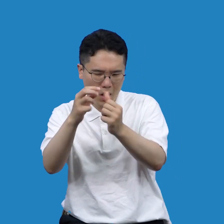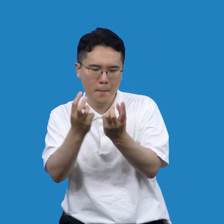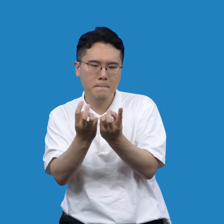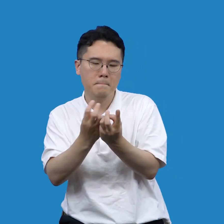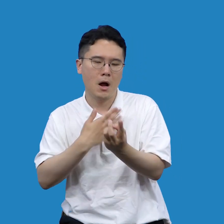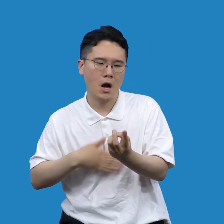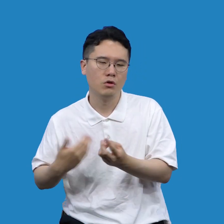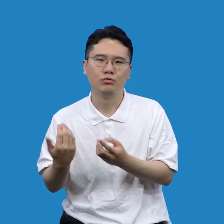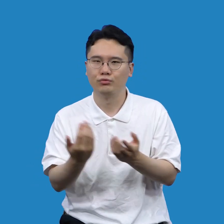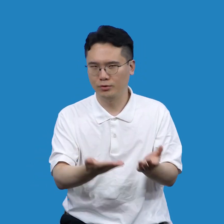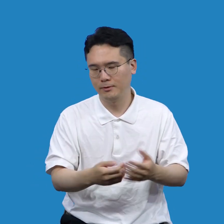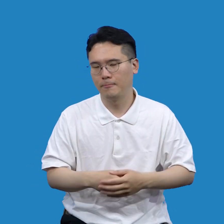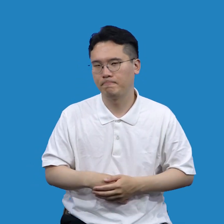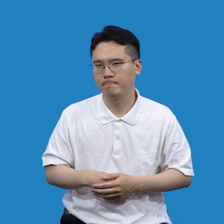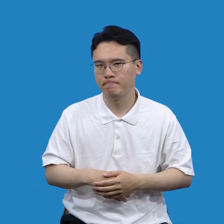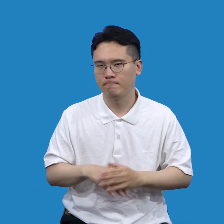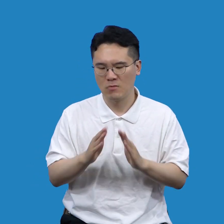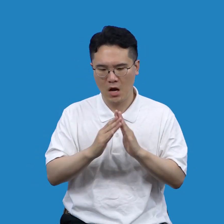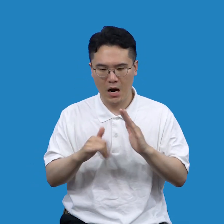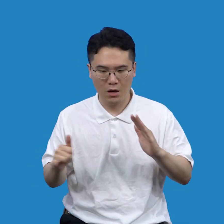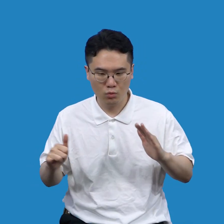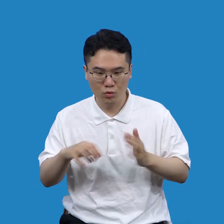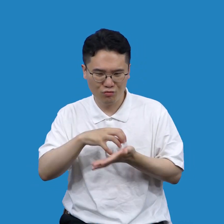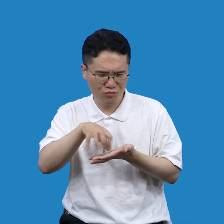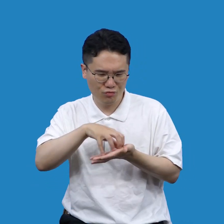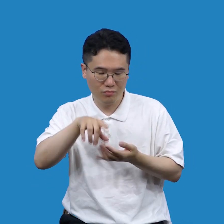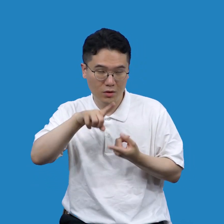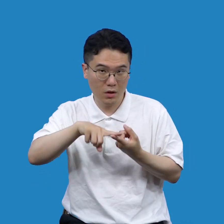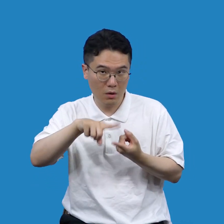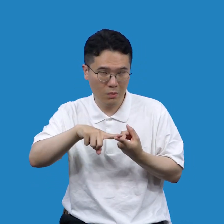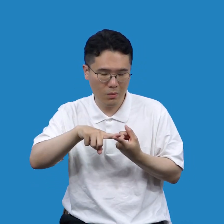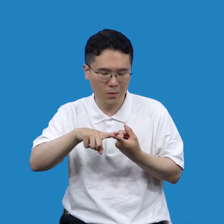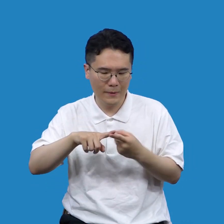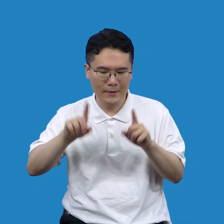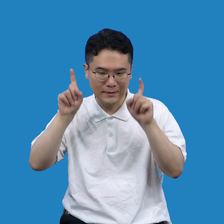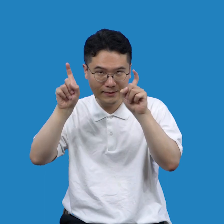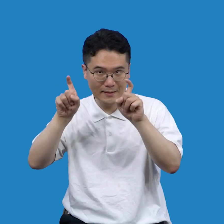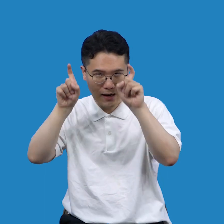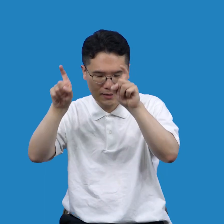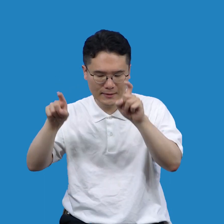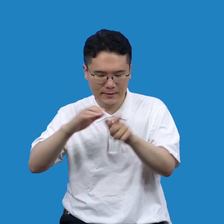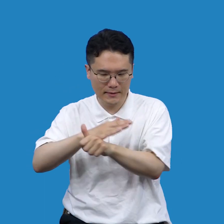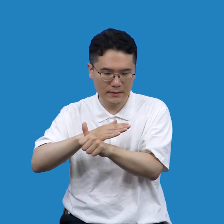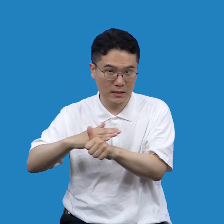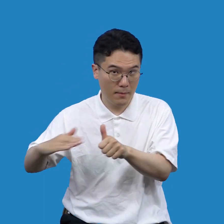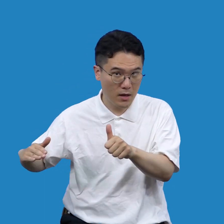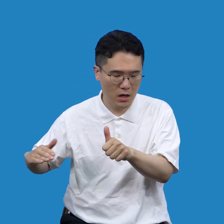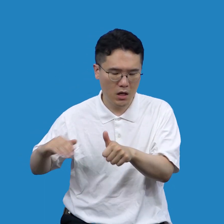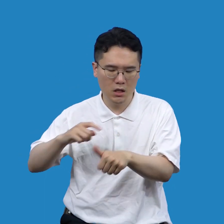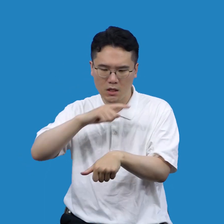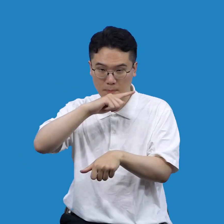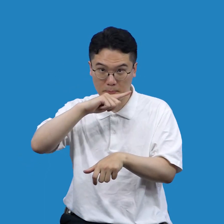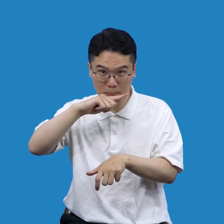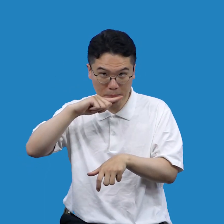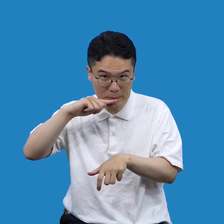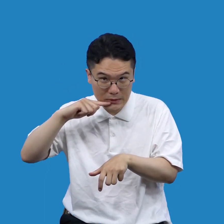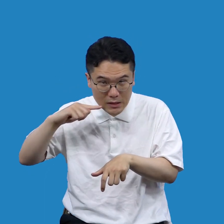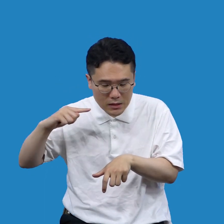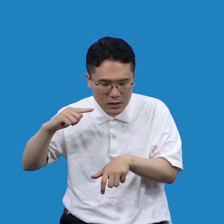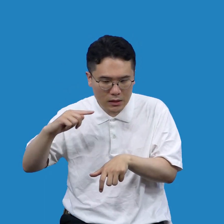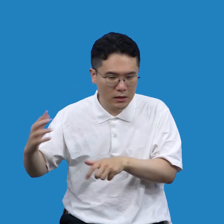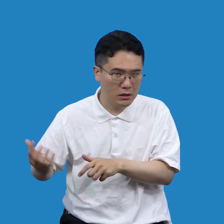가족의 숫자대로 양을 잡아 그 양의 피를 좌우